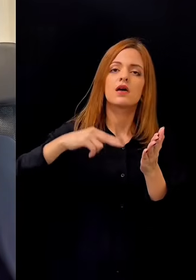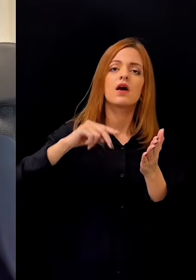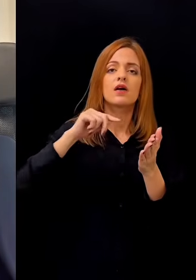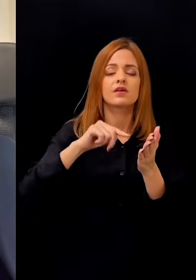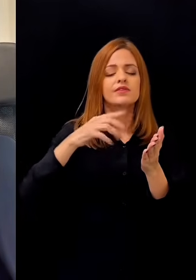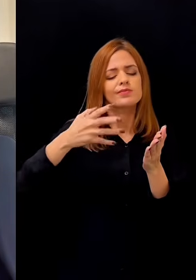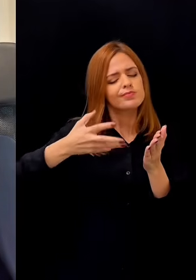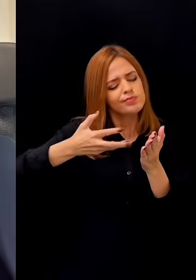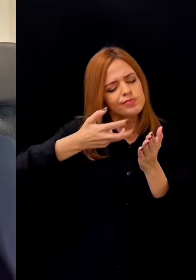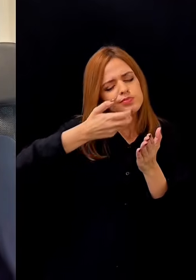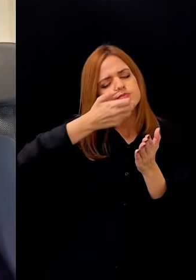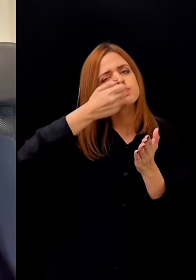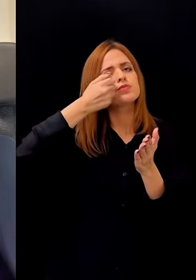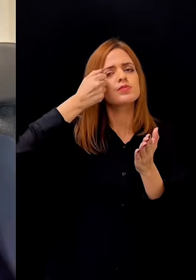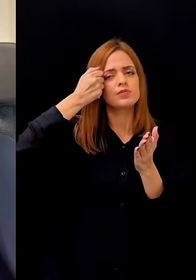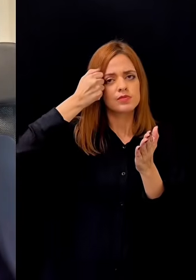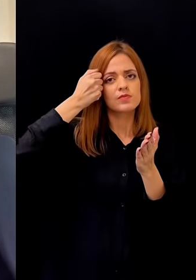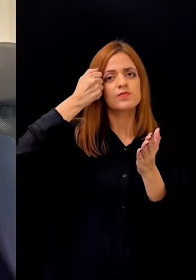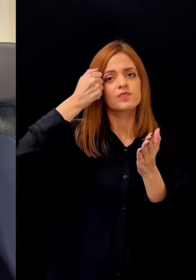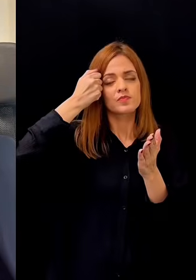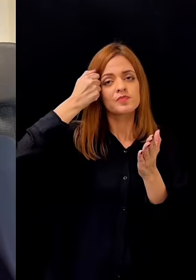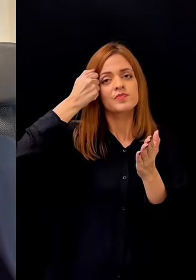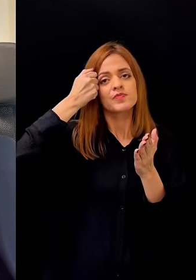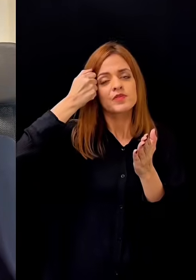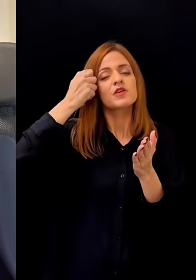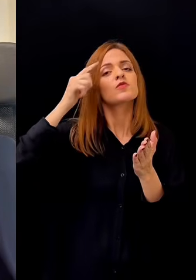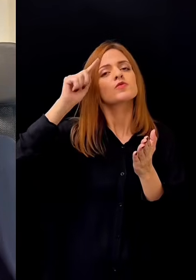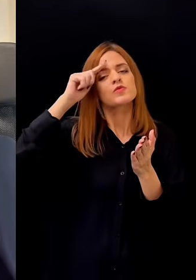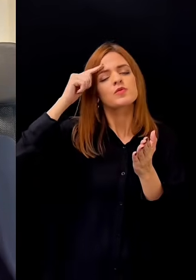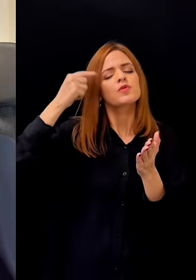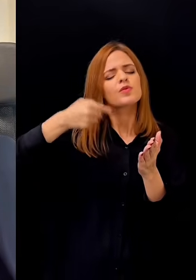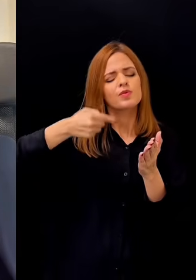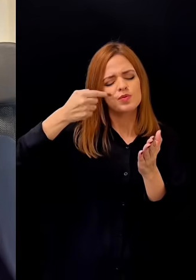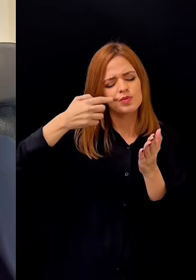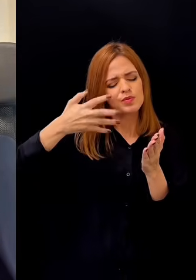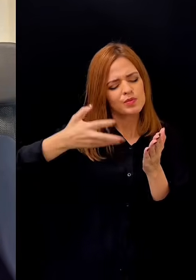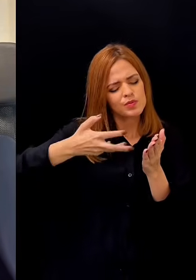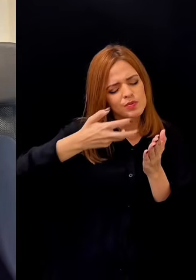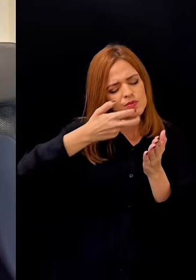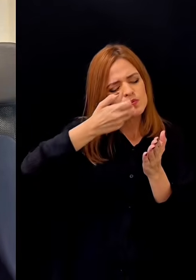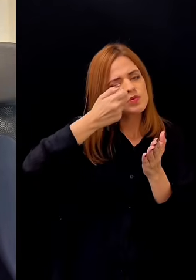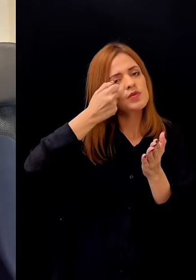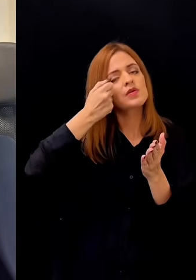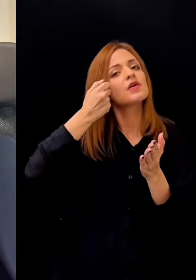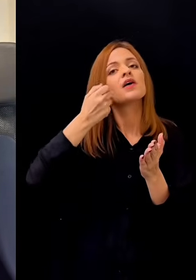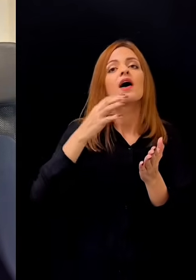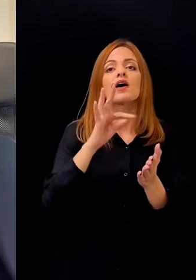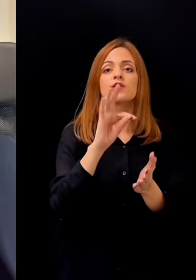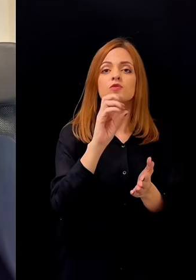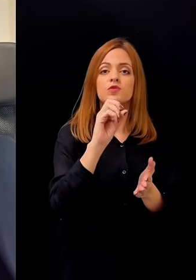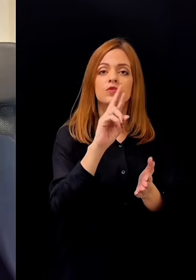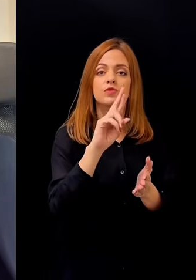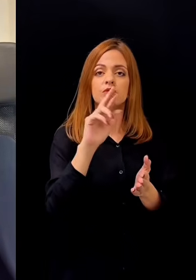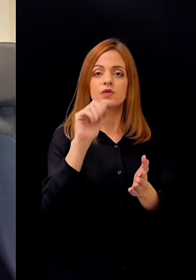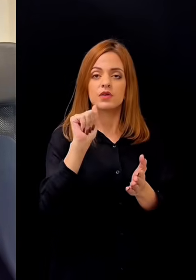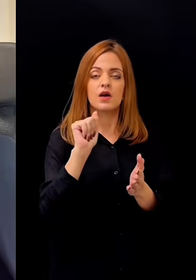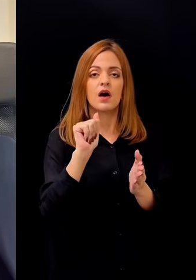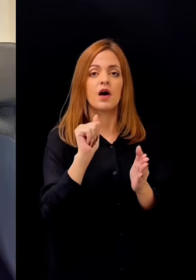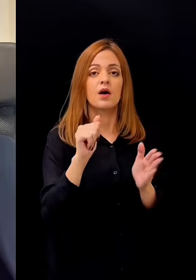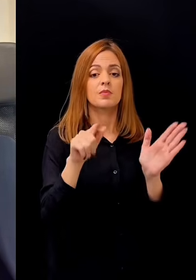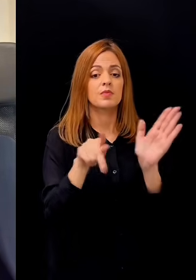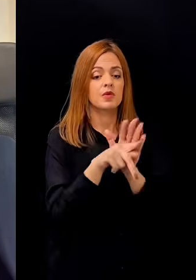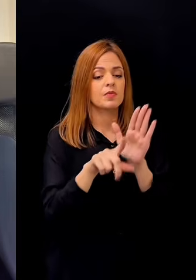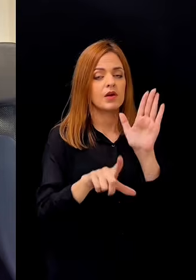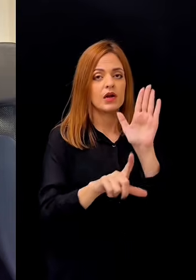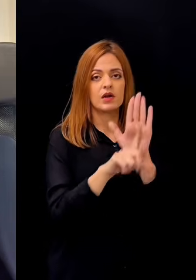palavra de Deus, que se alimentava da palavra de Deus, que era a Torá, a lei